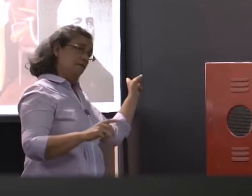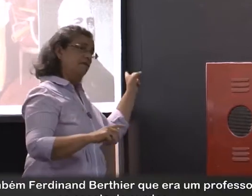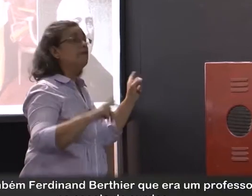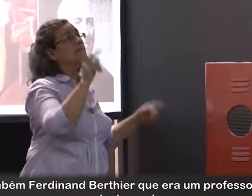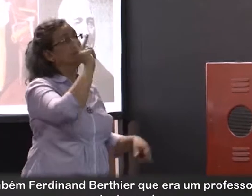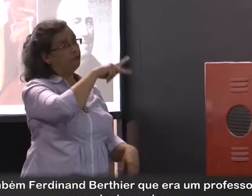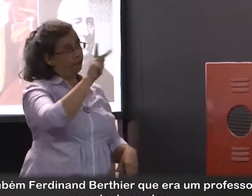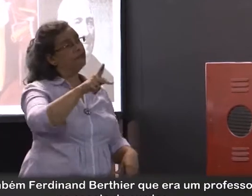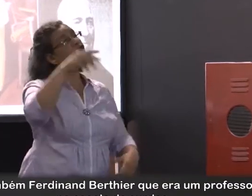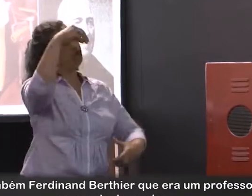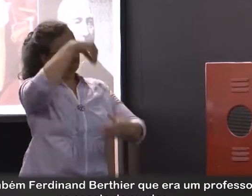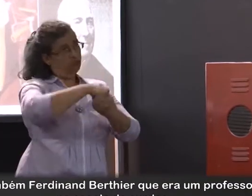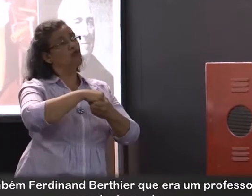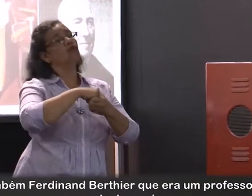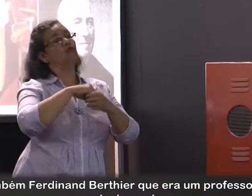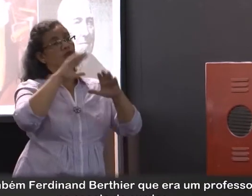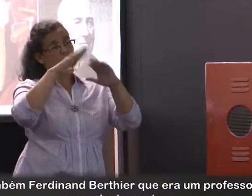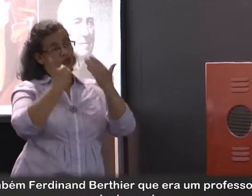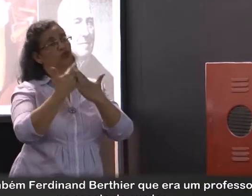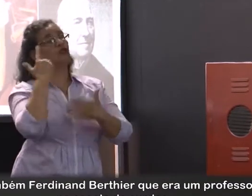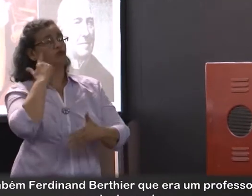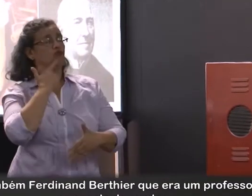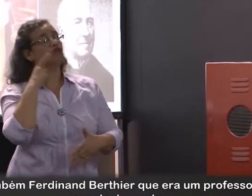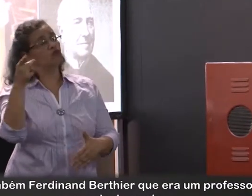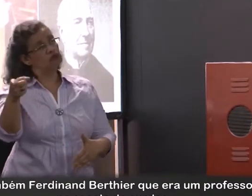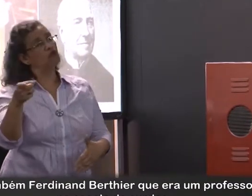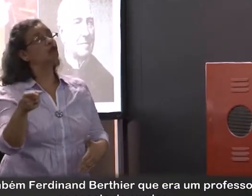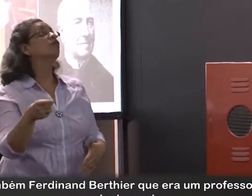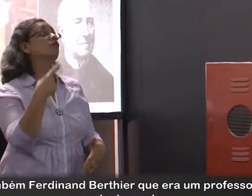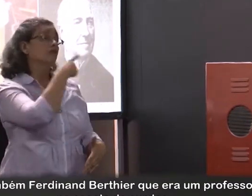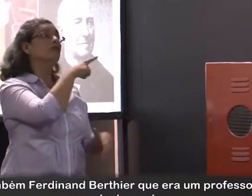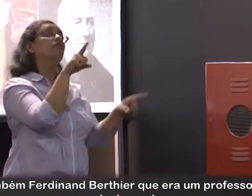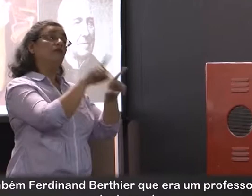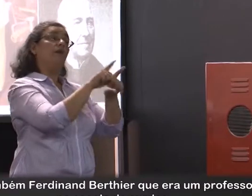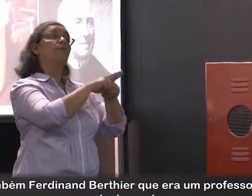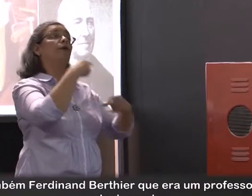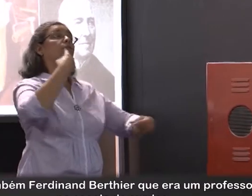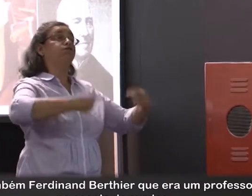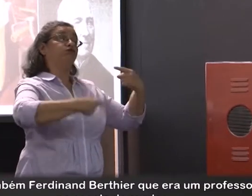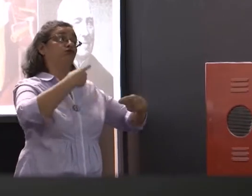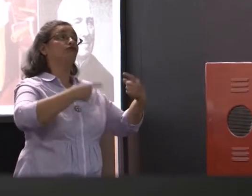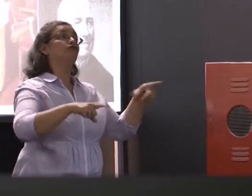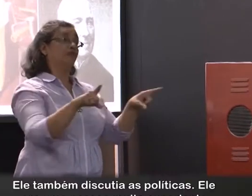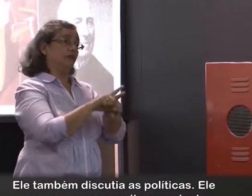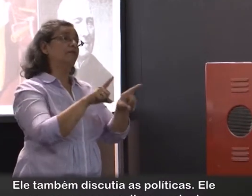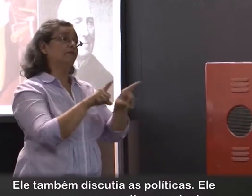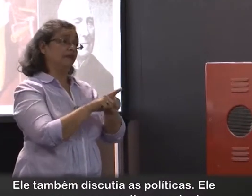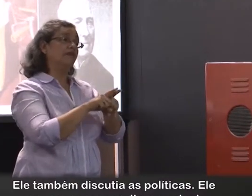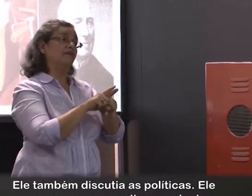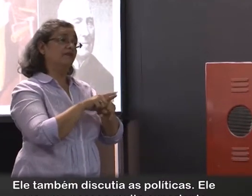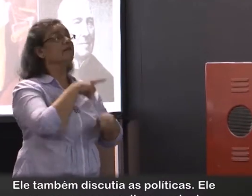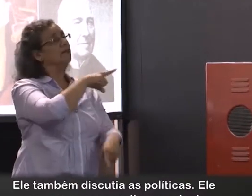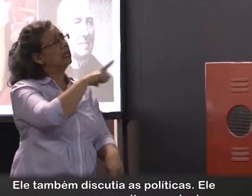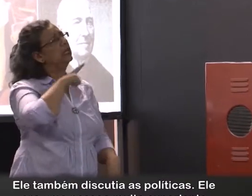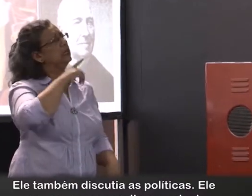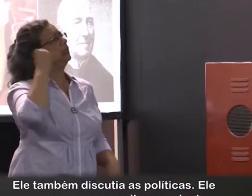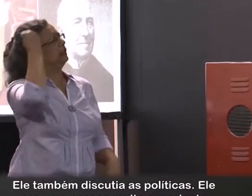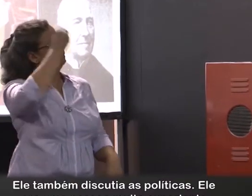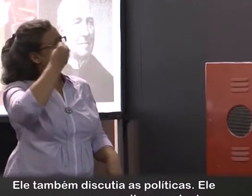E também Ferdinand Berthier, que era um professor na escola de surdos, que ele também discutia as